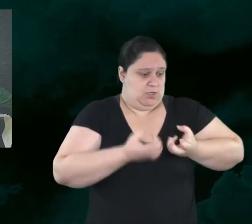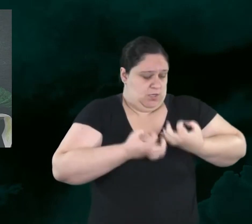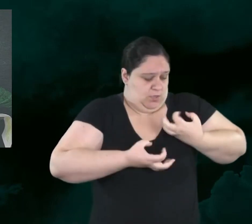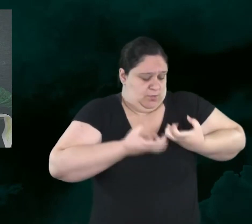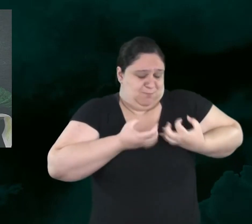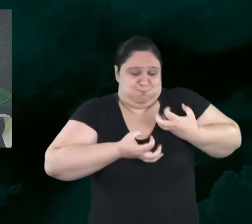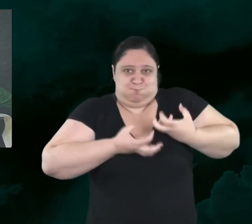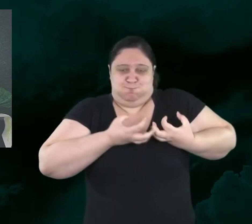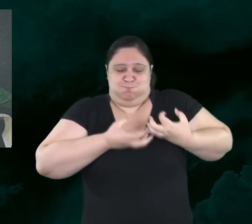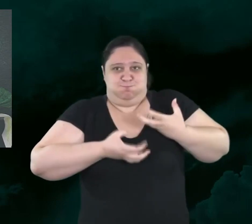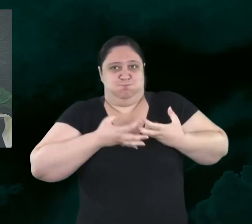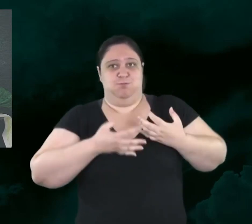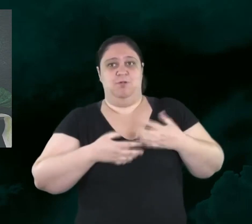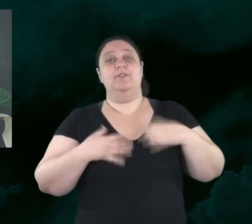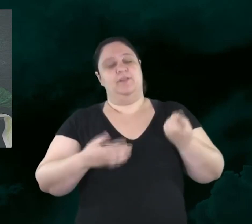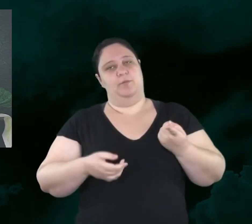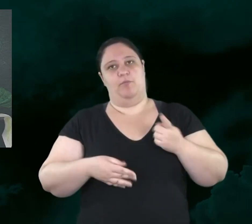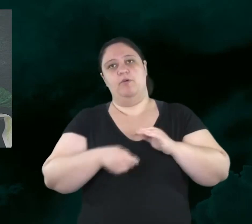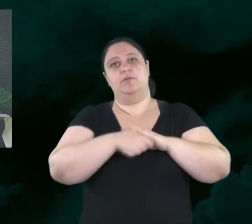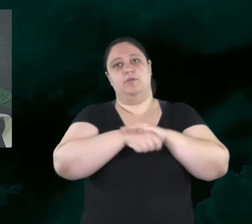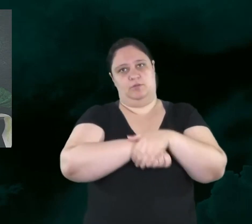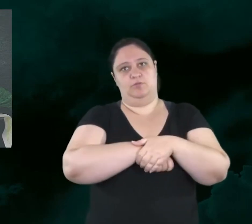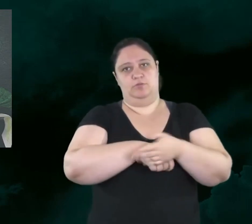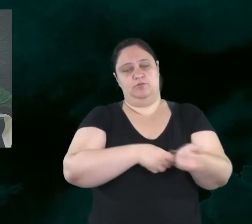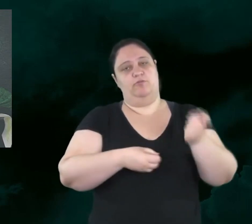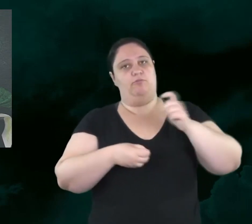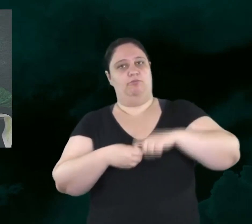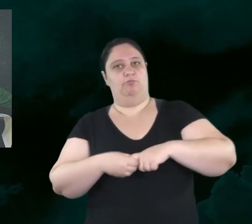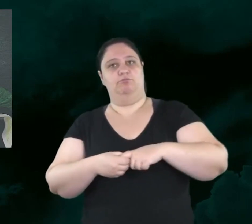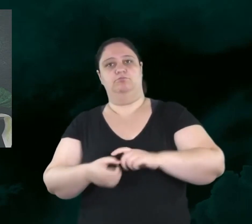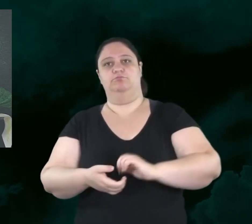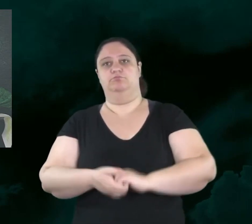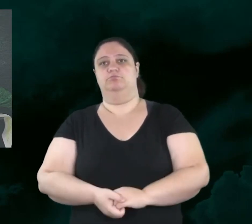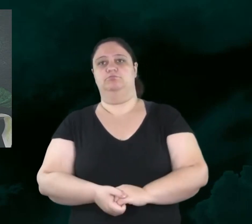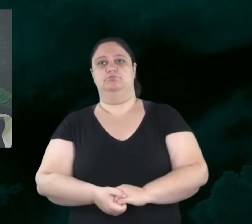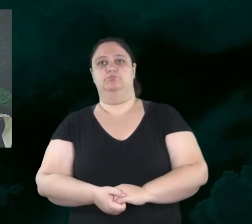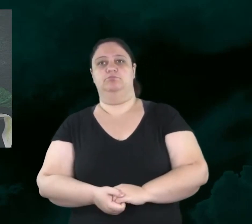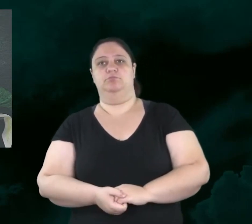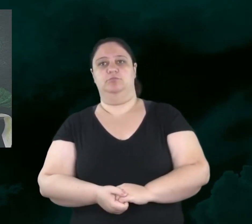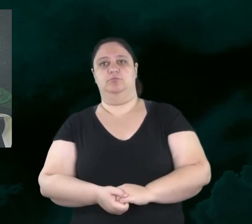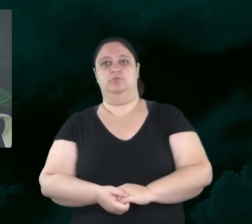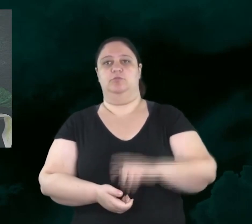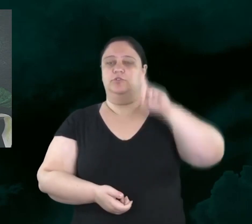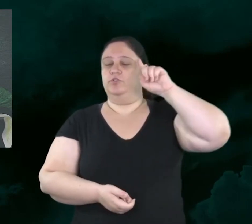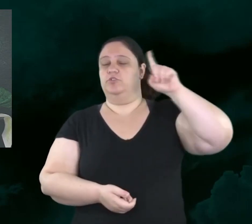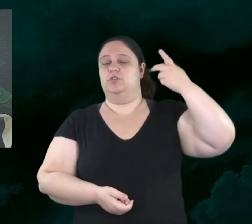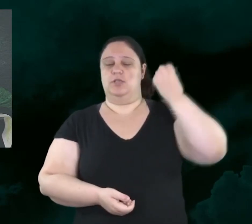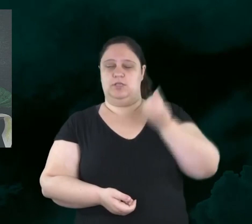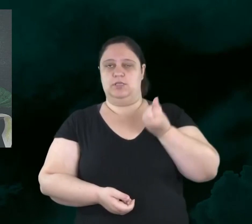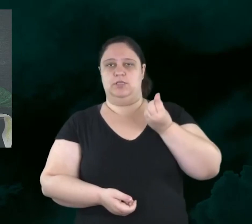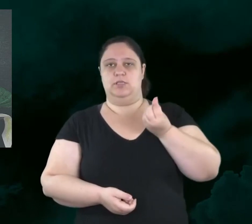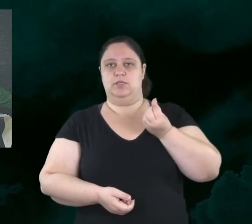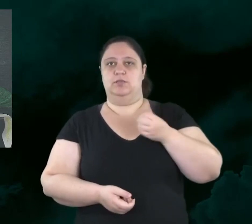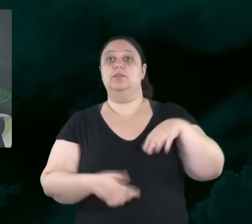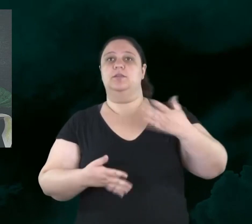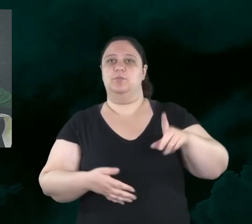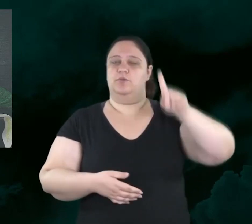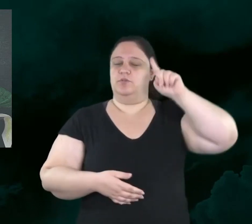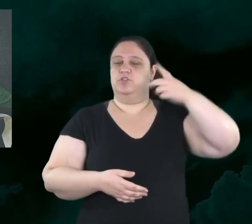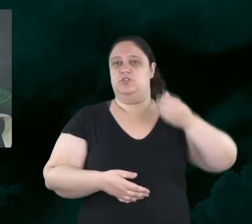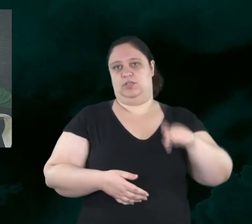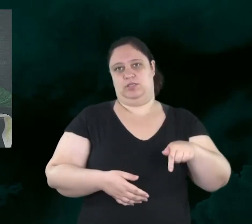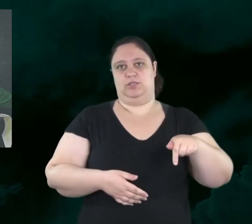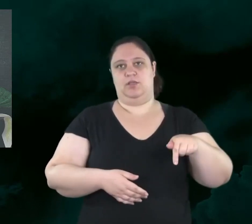Aí voltamos ainda de noite para São Paulo, bem tarde, no dia 6. No dia 7 era um dia feriado, e